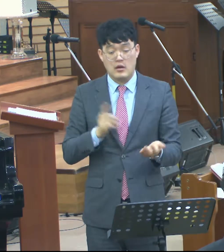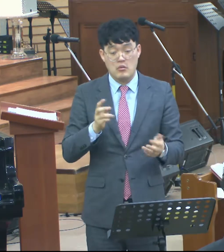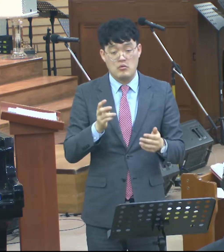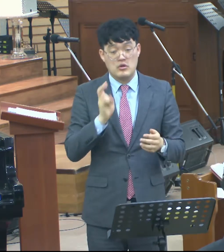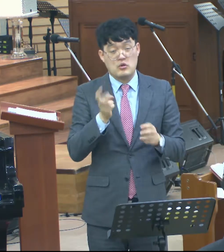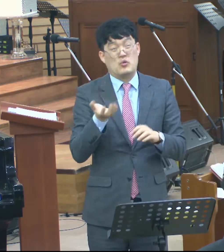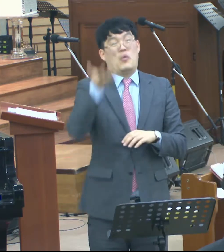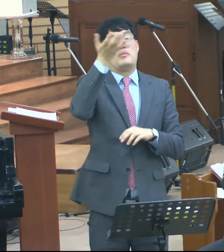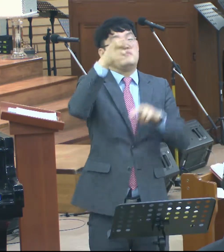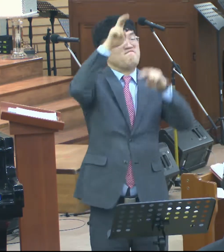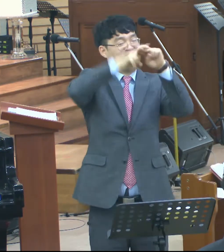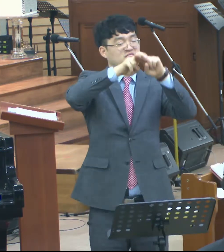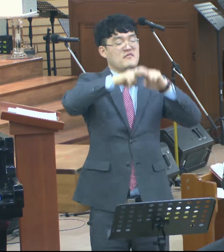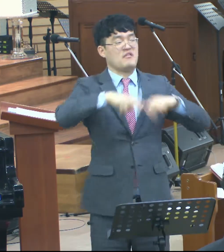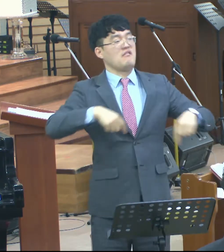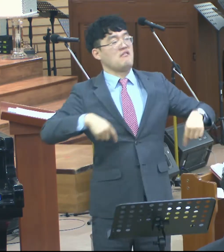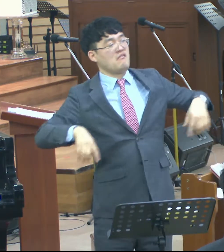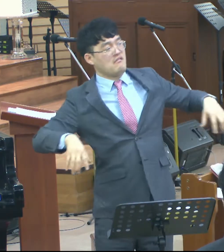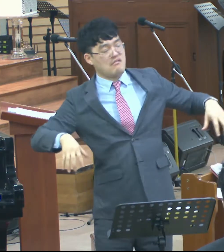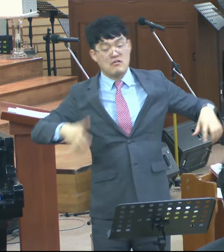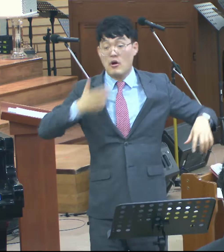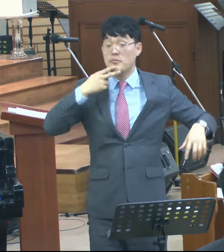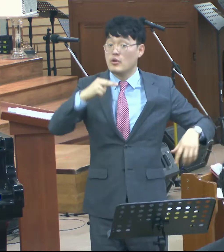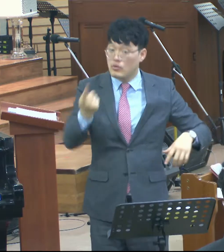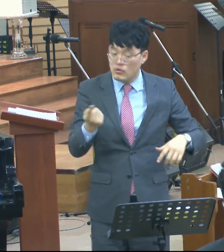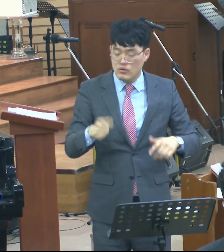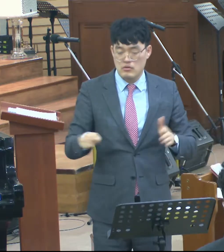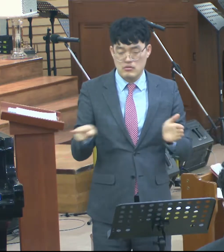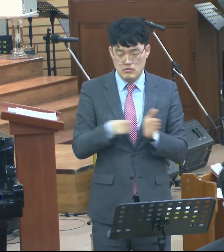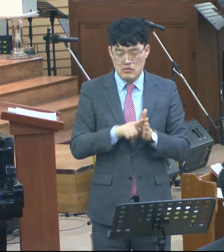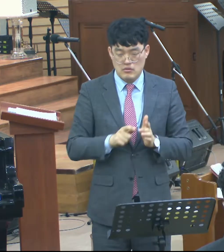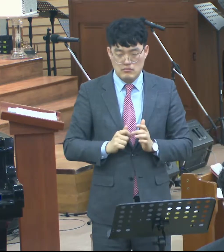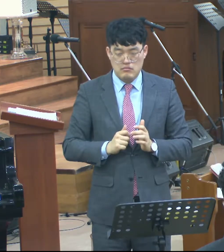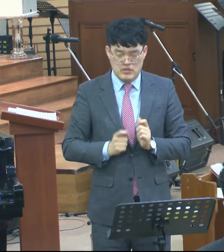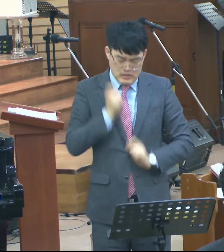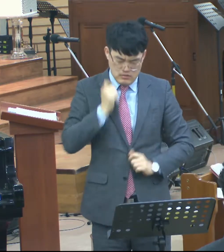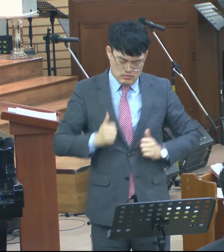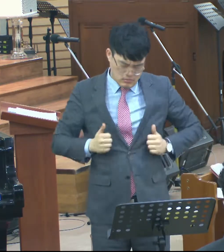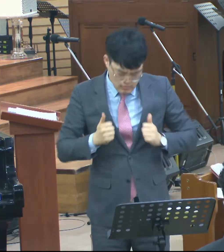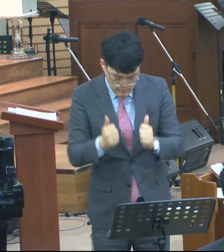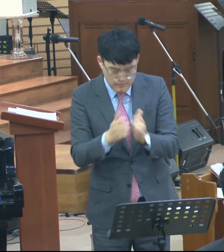자녀들을 위로하고 아내의 말을 잘 들어주는 남편이 좋은 남편이에요.